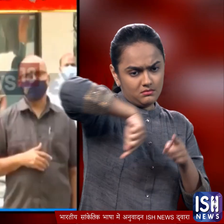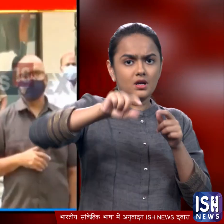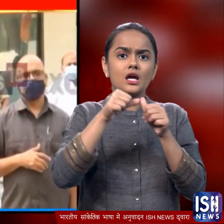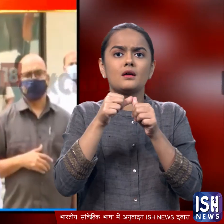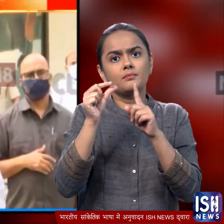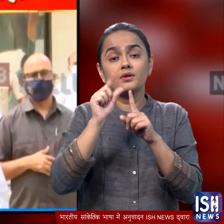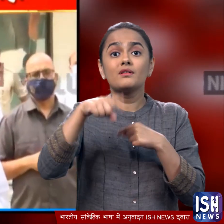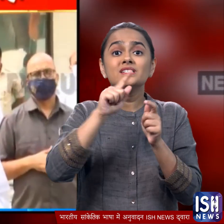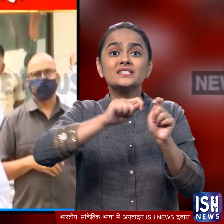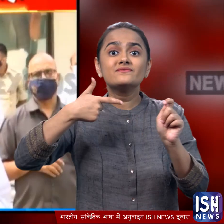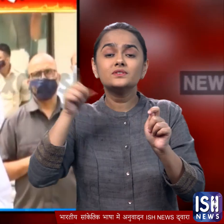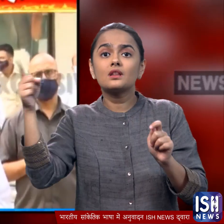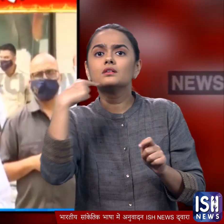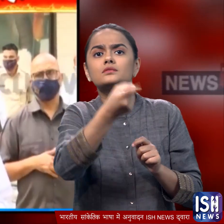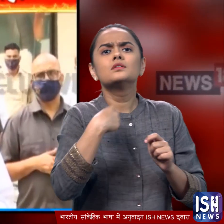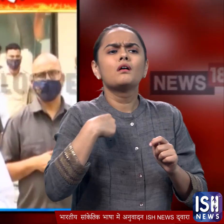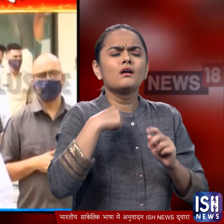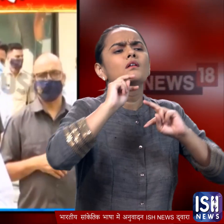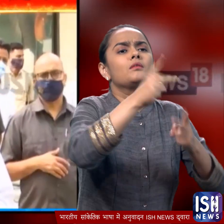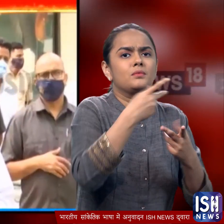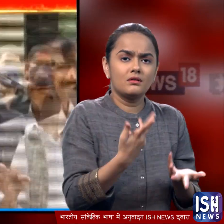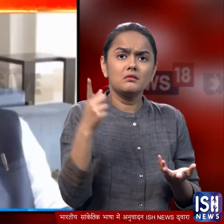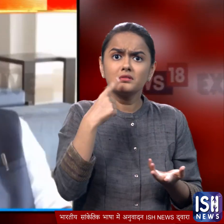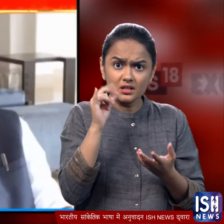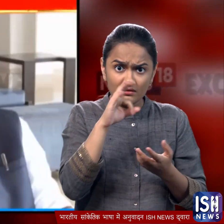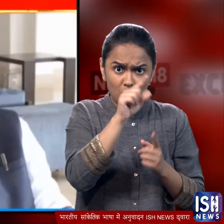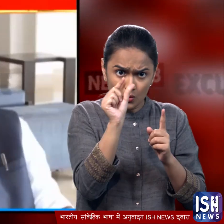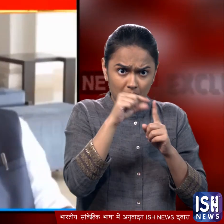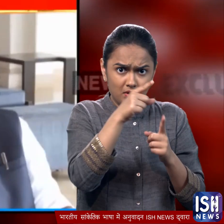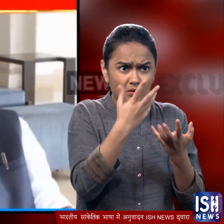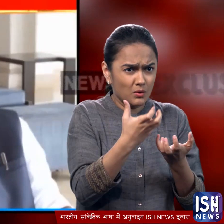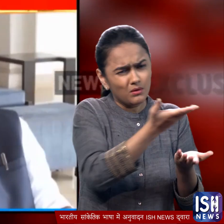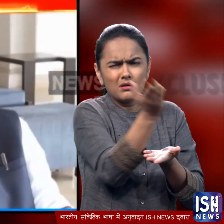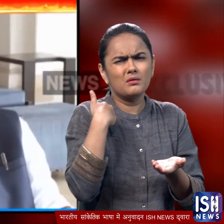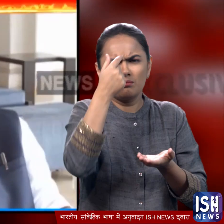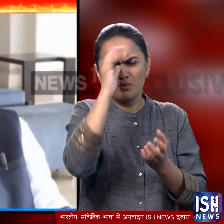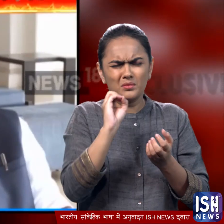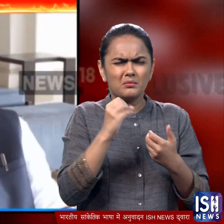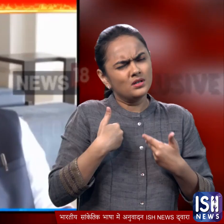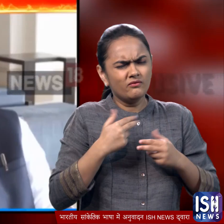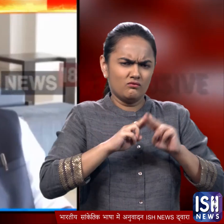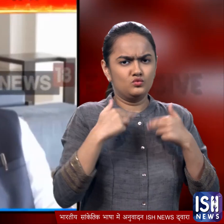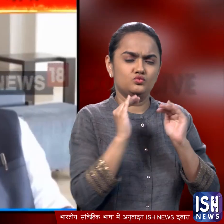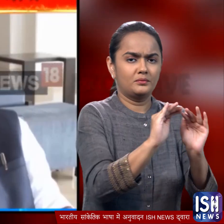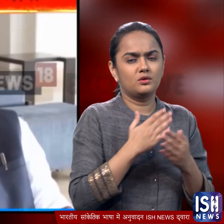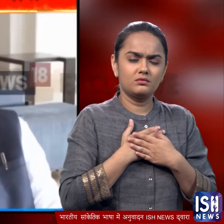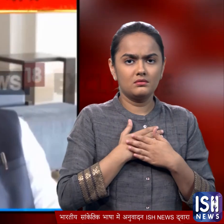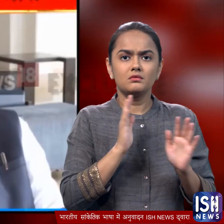दिया। तो शिवसेना ने भी उनके निर्दलीय उतरने पर समर्थन देने का ऐलान किया। अगर उत्पल पर्रिकर इंडिपेंडेंट लड़ता है तो हम लोग कोशिश करेंगे